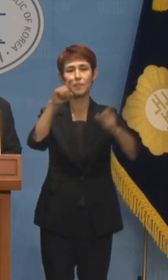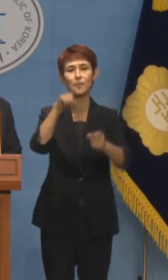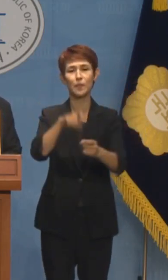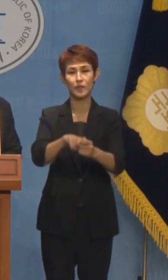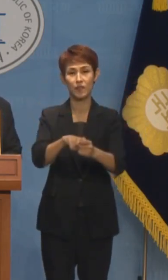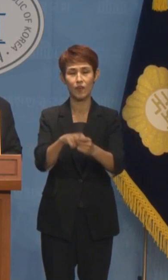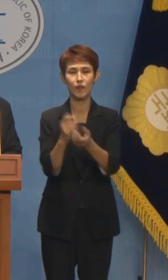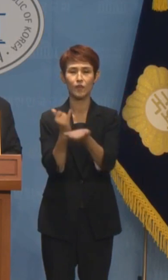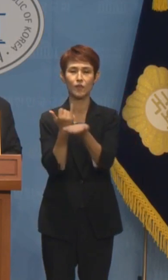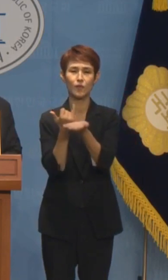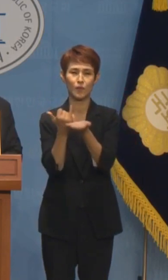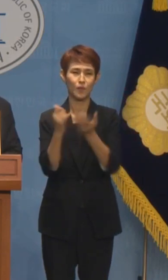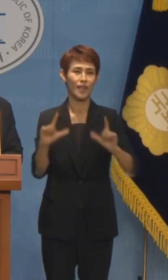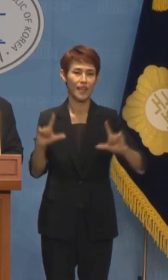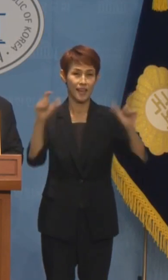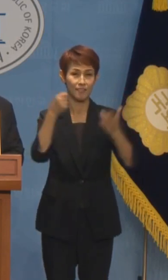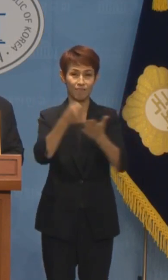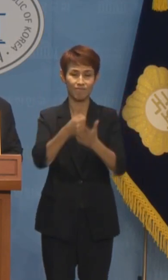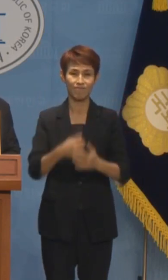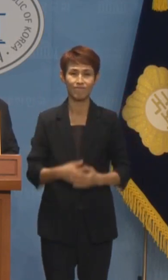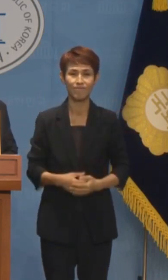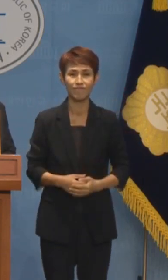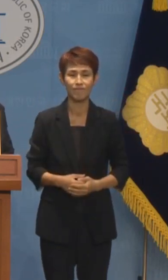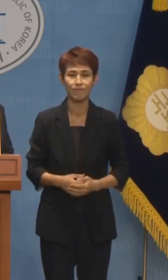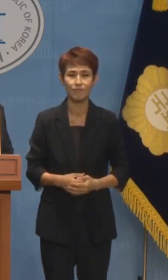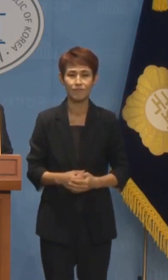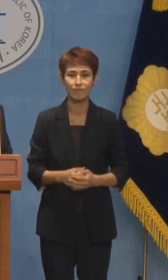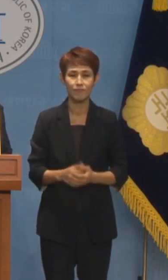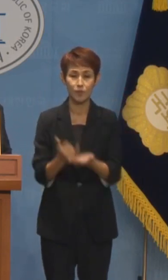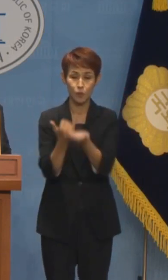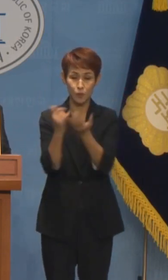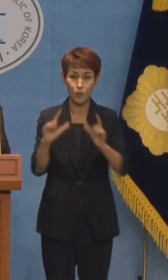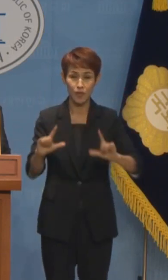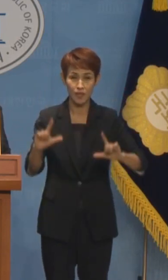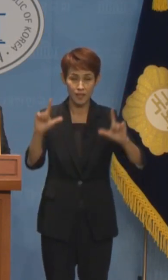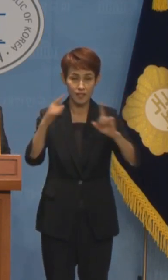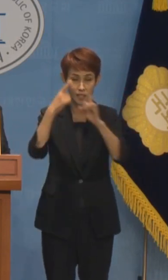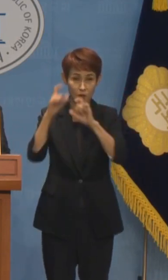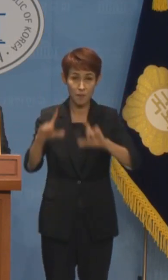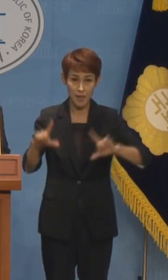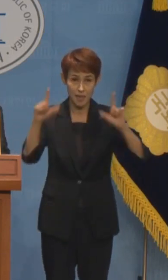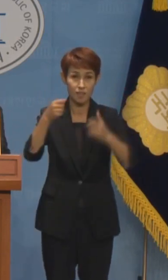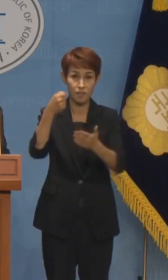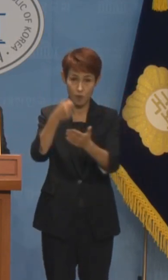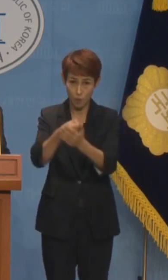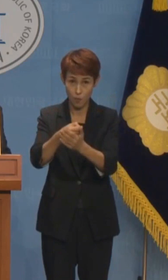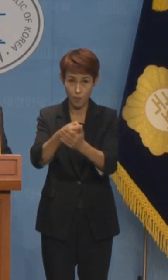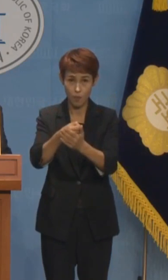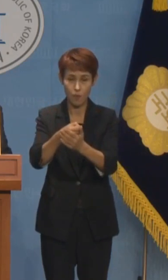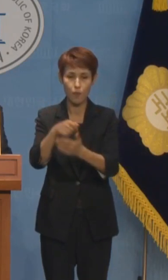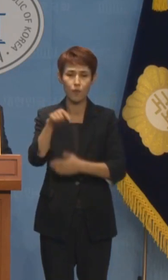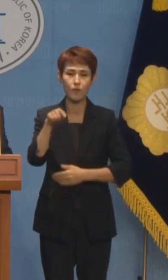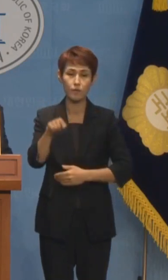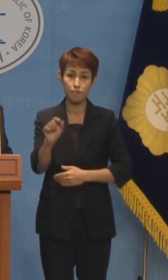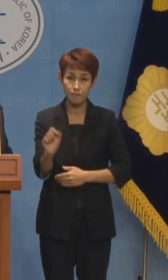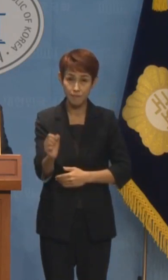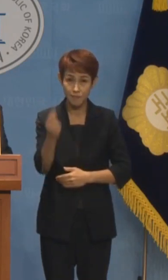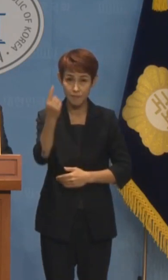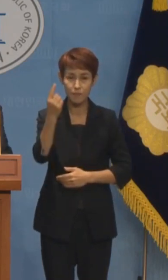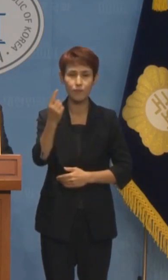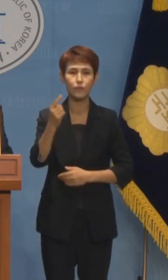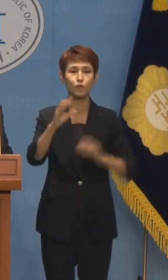취지의 의미가 있다고 생각을 합니다 그래서이 국가 개념이를 정부가 지장을 하도록 하고이 운동을 계기로 해서 국회